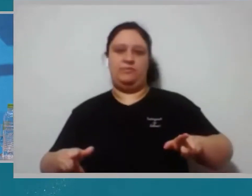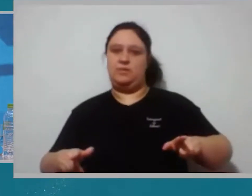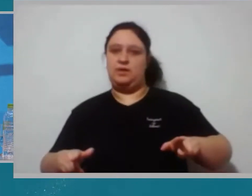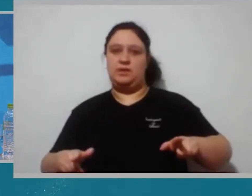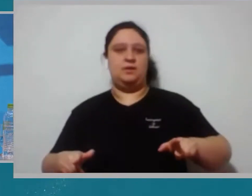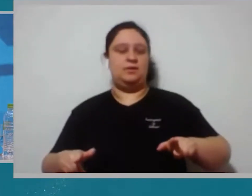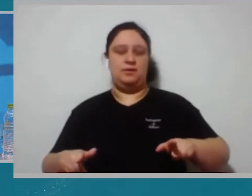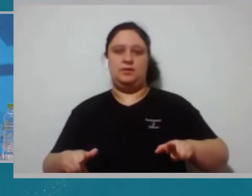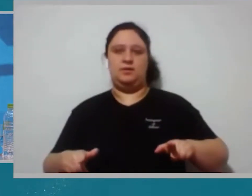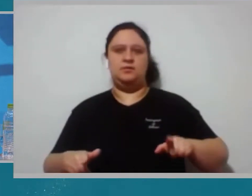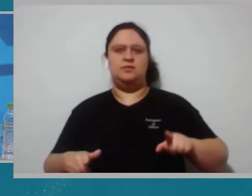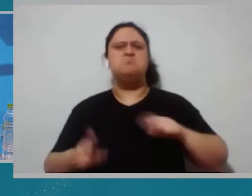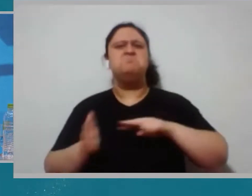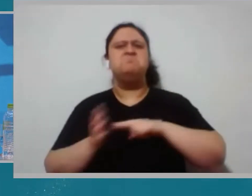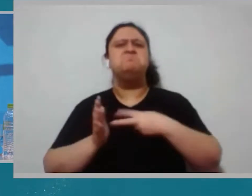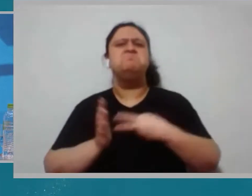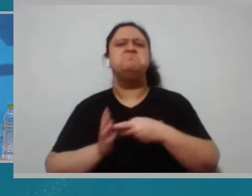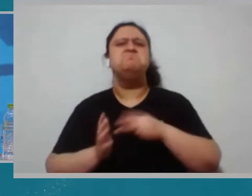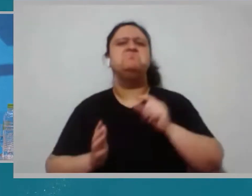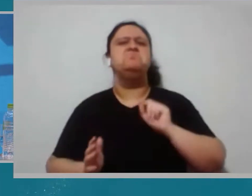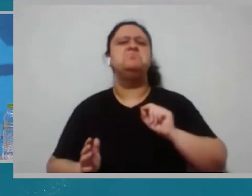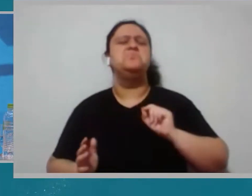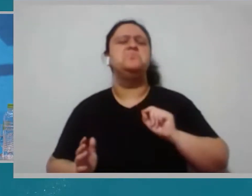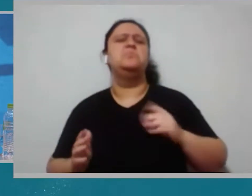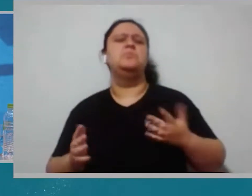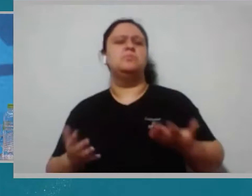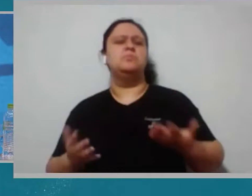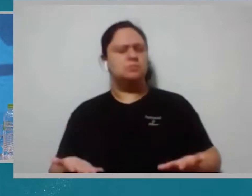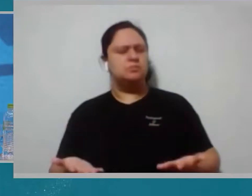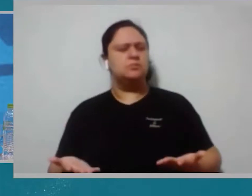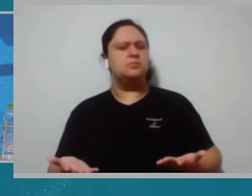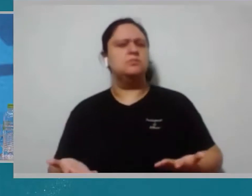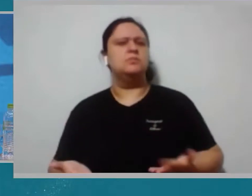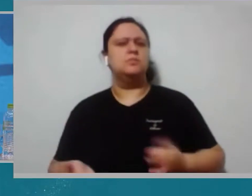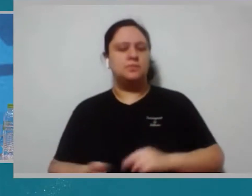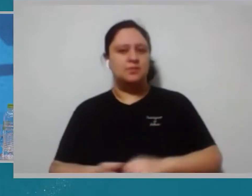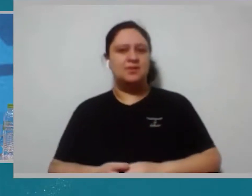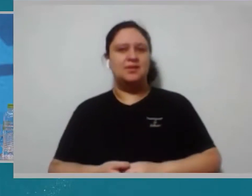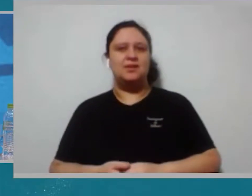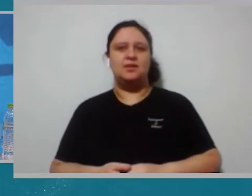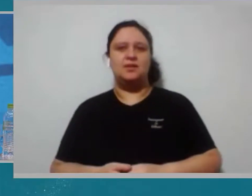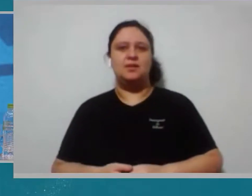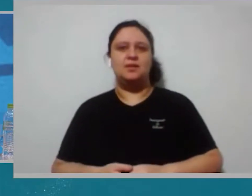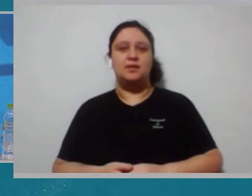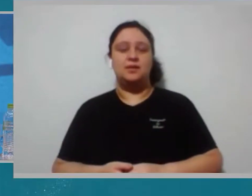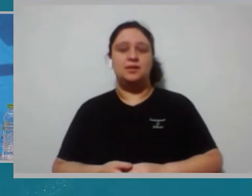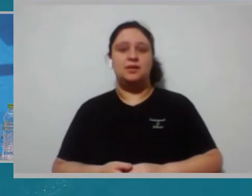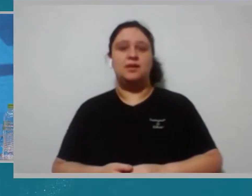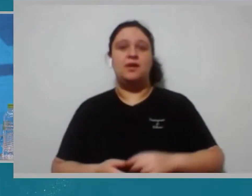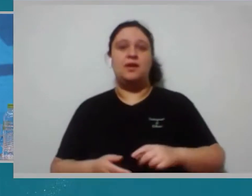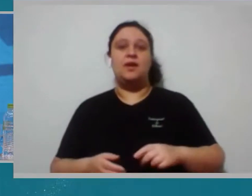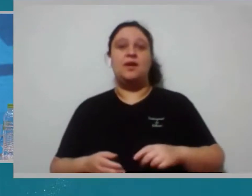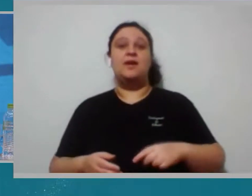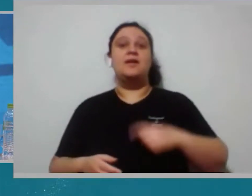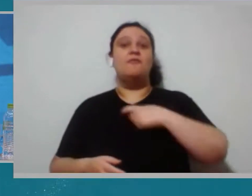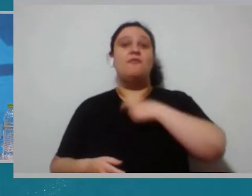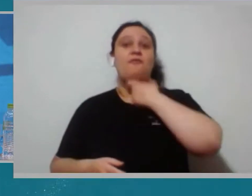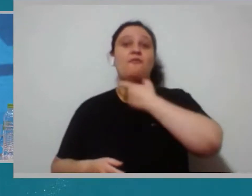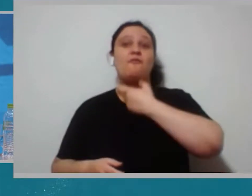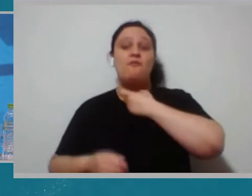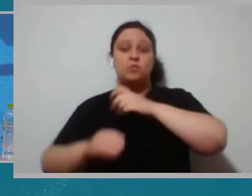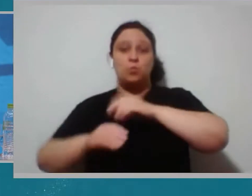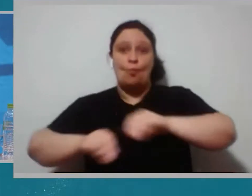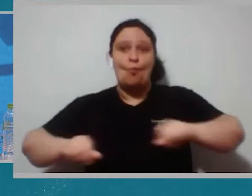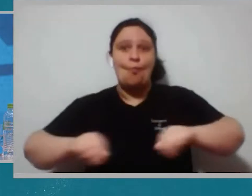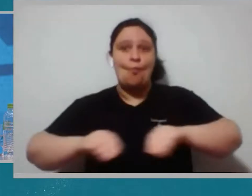o quê? João Batista, ele era uma voz que clama do deserto. Já está errado isso, porque como